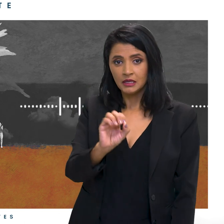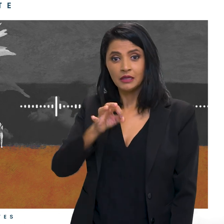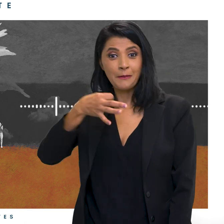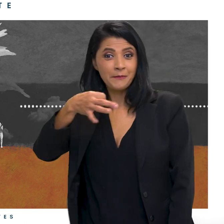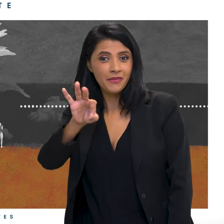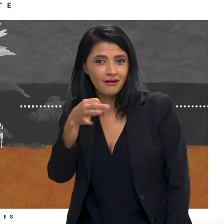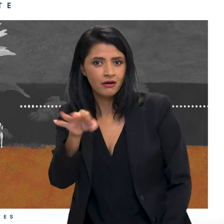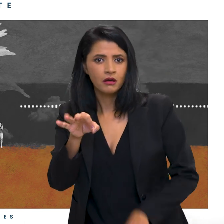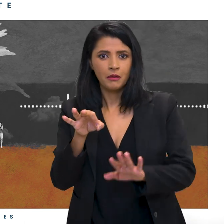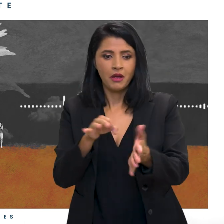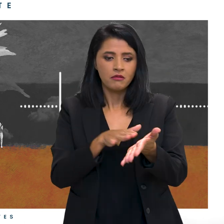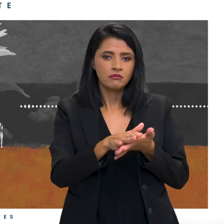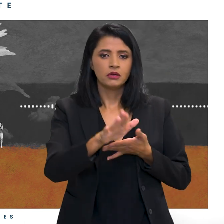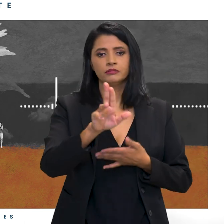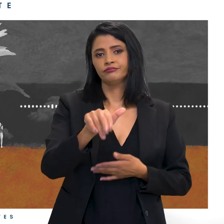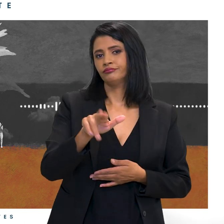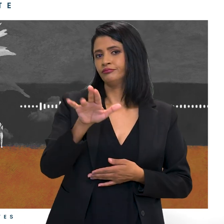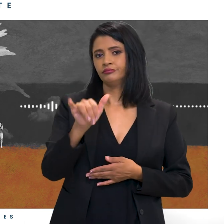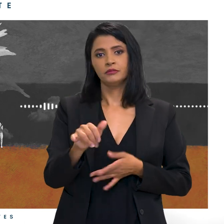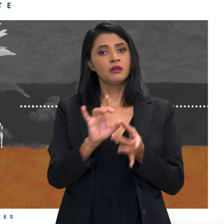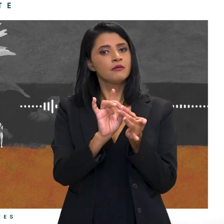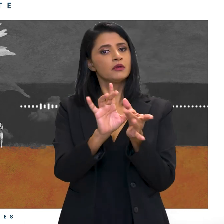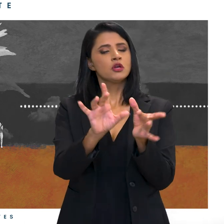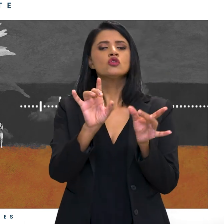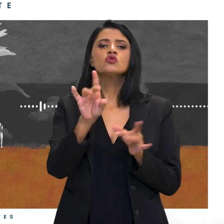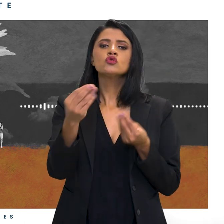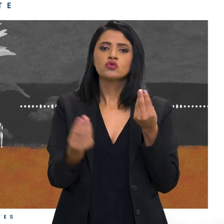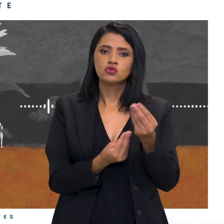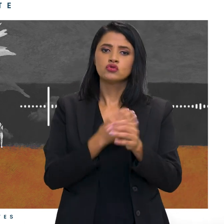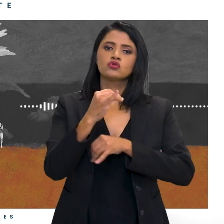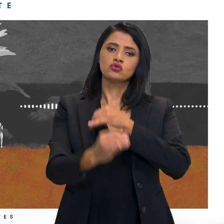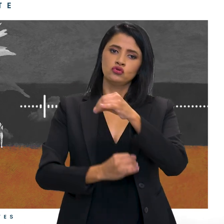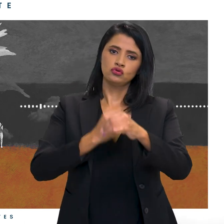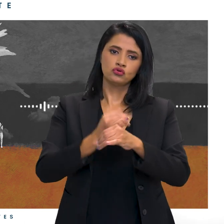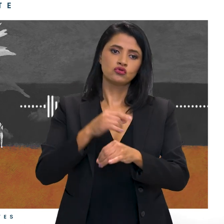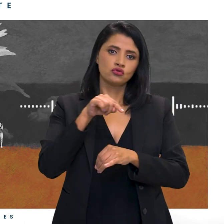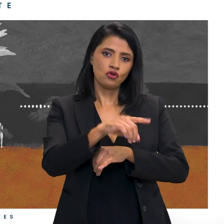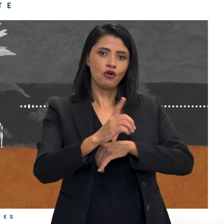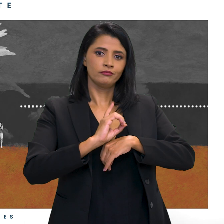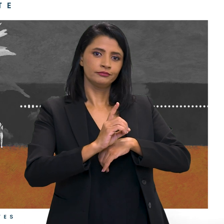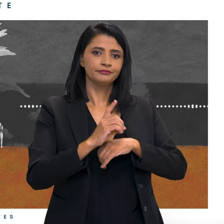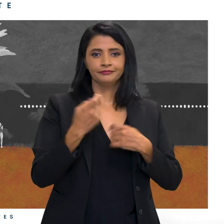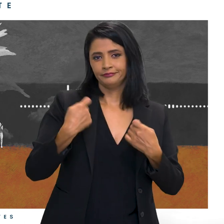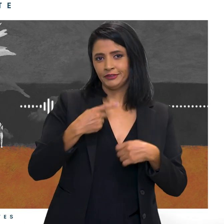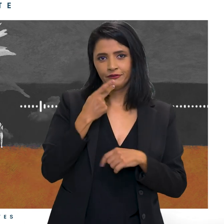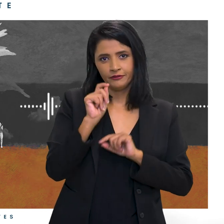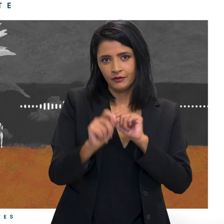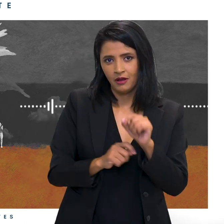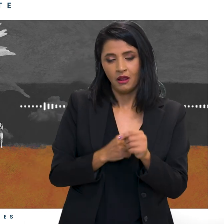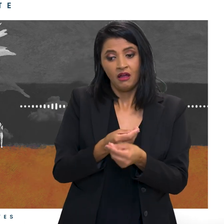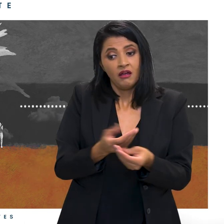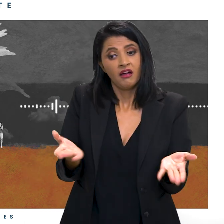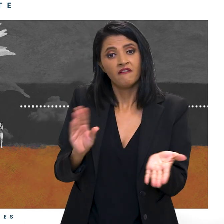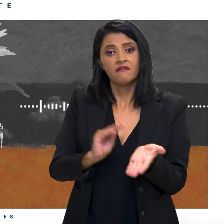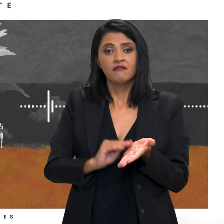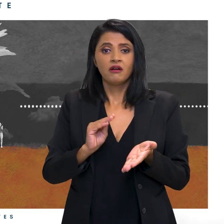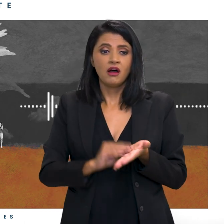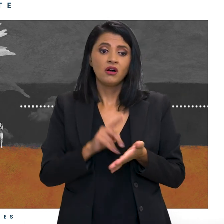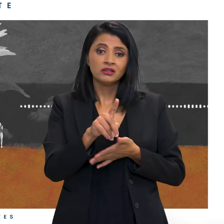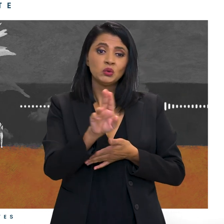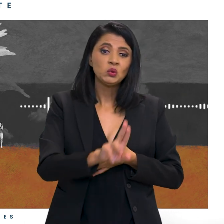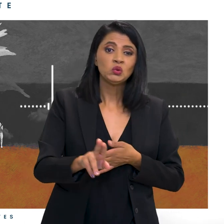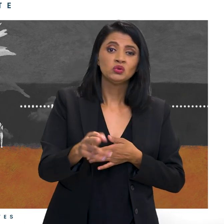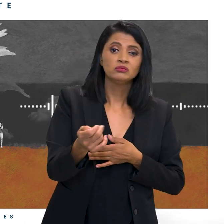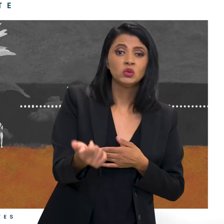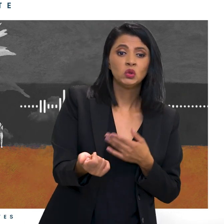170 páginas, só que ela nunca foi impressa, estava disponível apenas de forma virtual. E não precisa dizer que a falta de